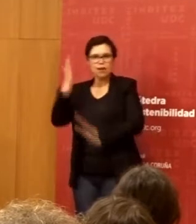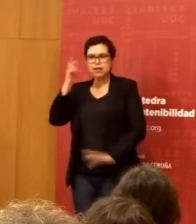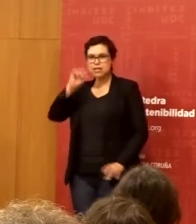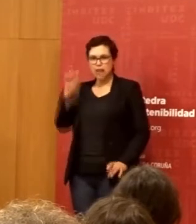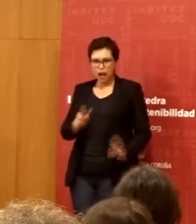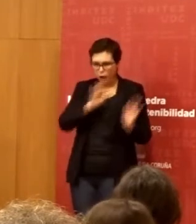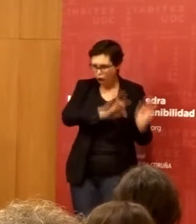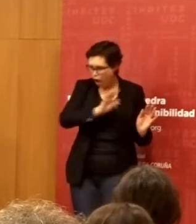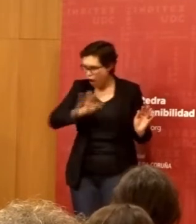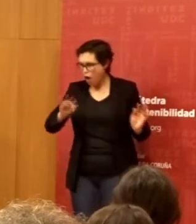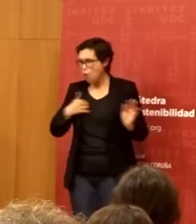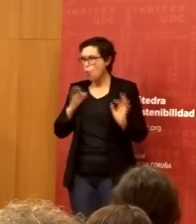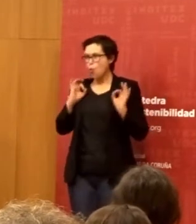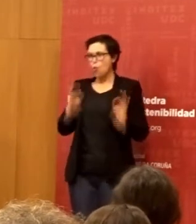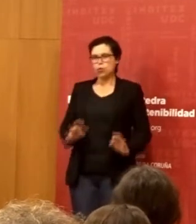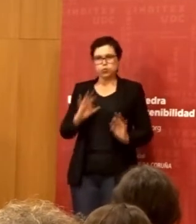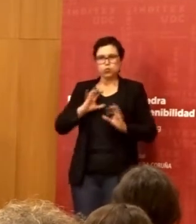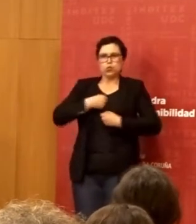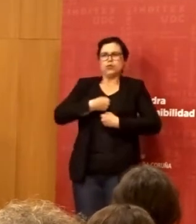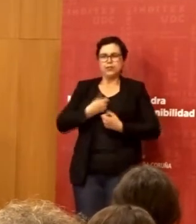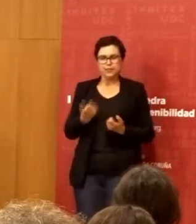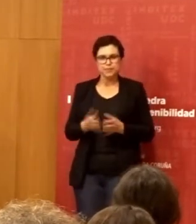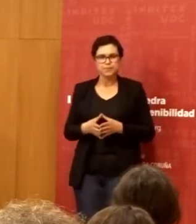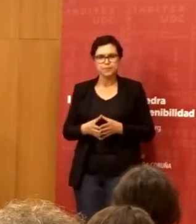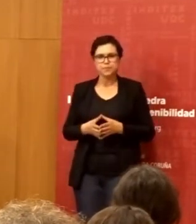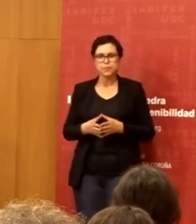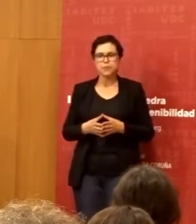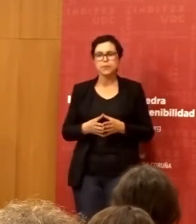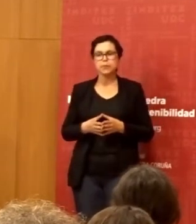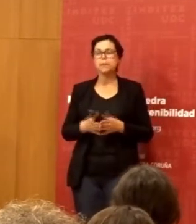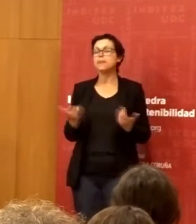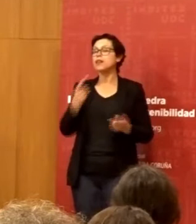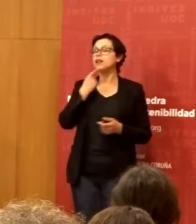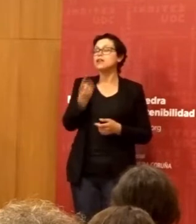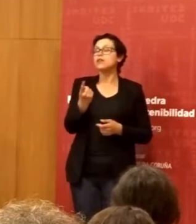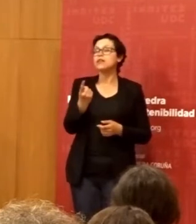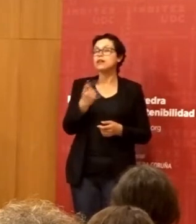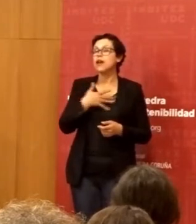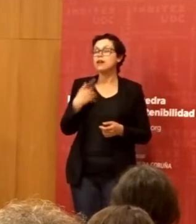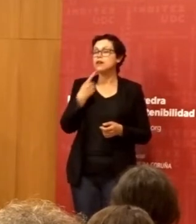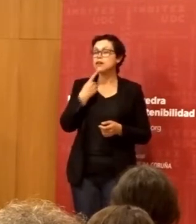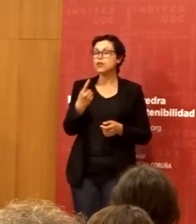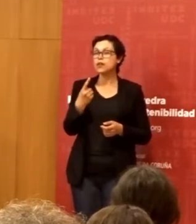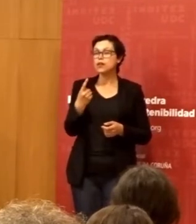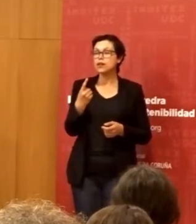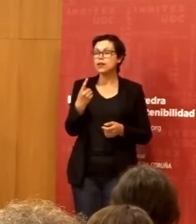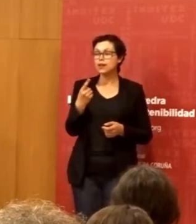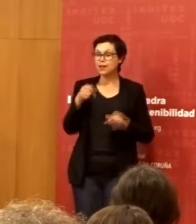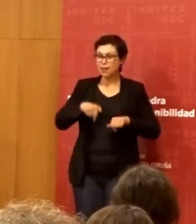es justamente el sábado por la mañana empezamos nuestro intercambio. Bueno, quiero decir que esto ha sido una